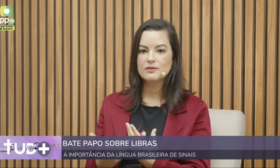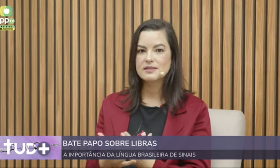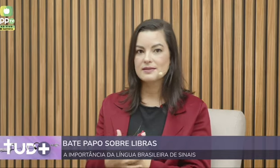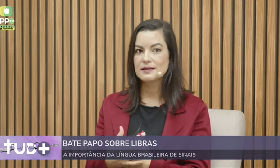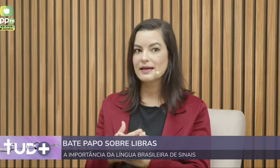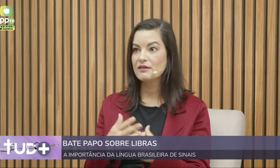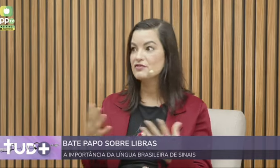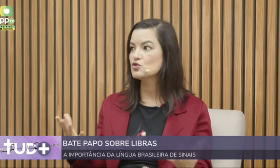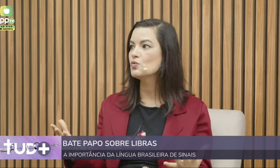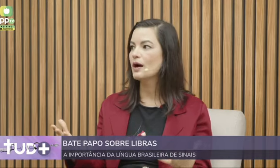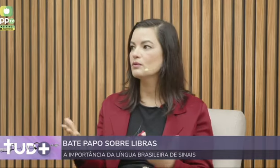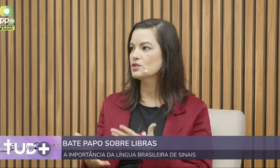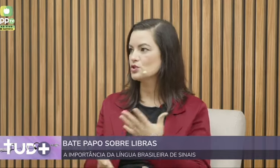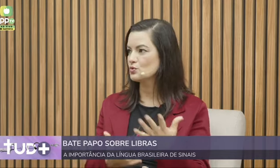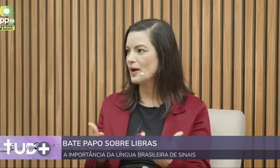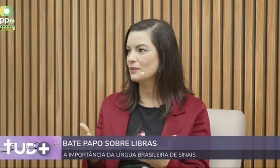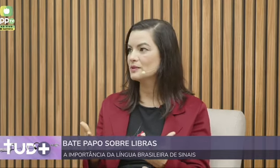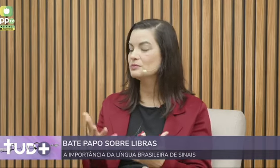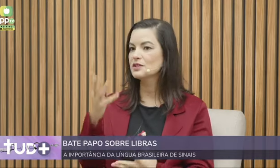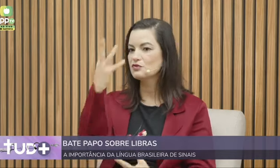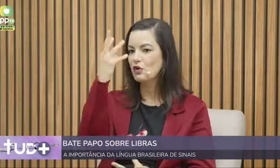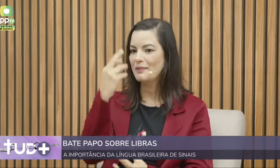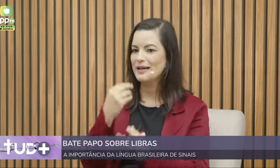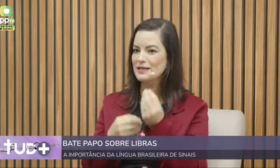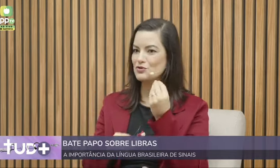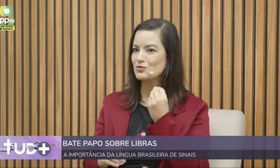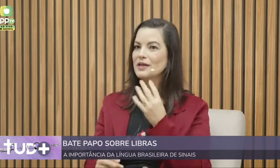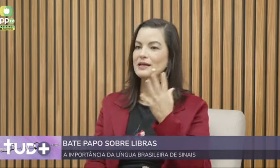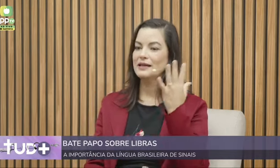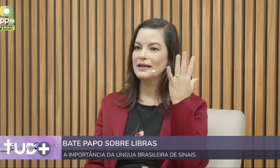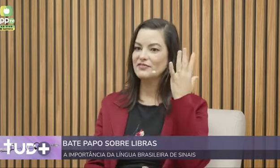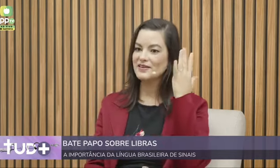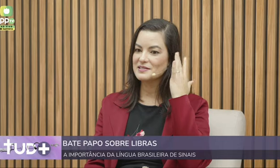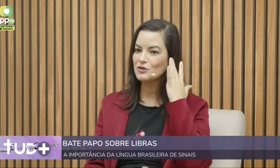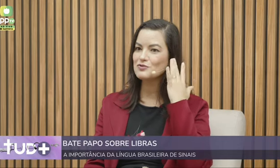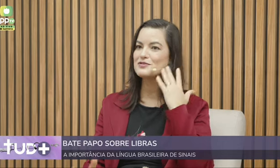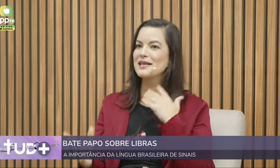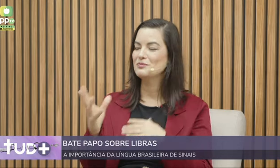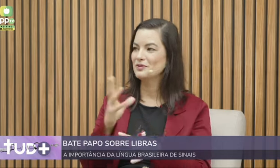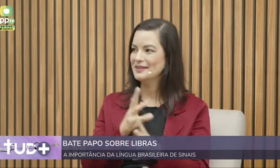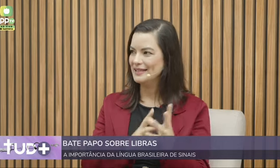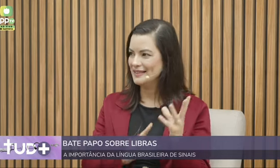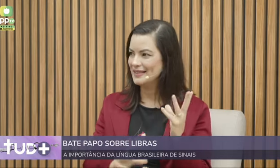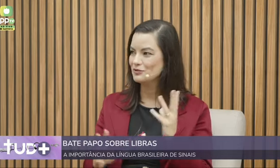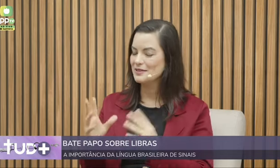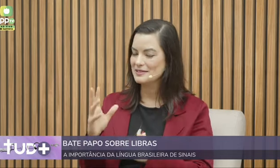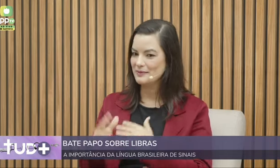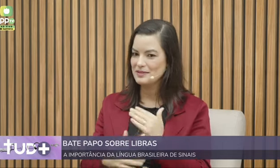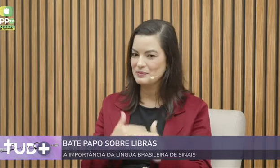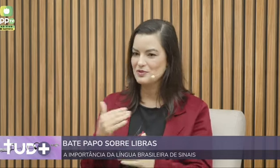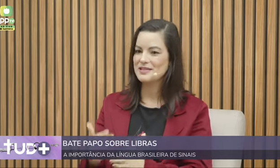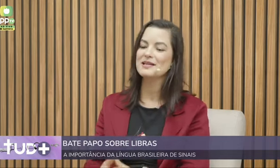língua de sinais, ela é visual e gestual. Então, transformar isso, né? Fazer o nosso cérebro entender todo esse